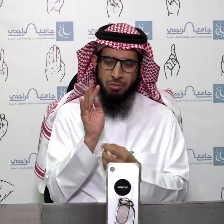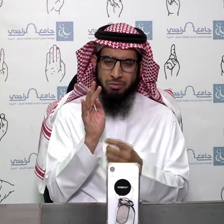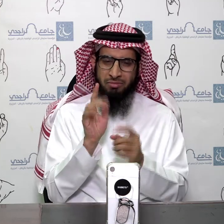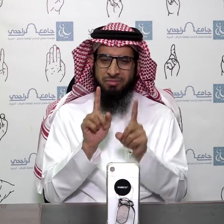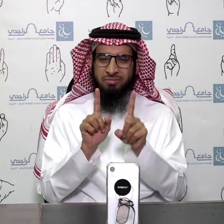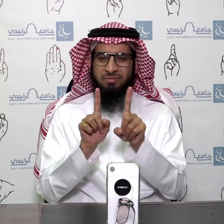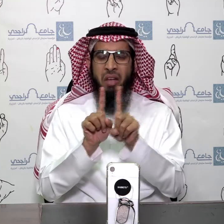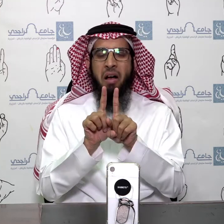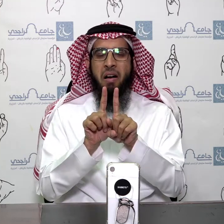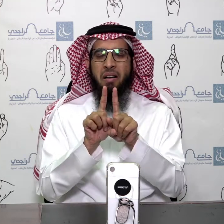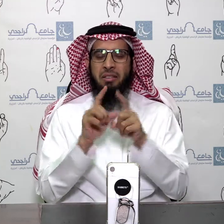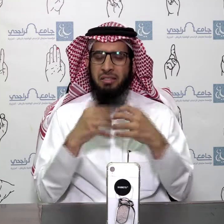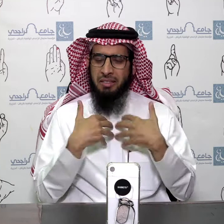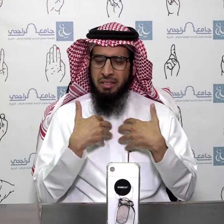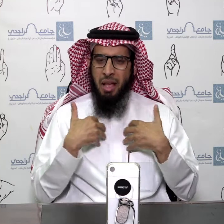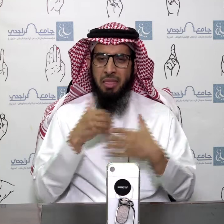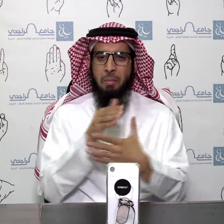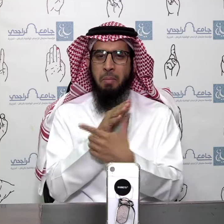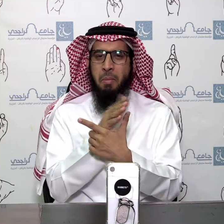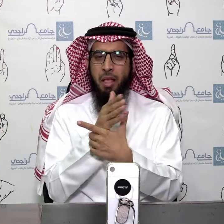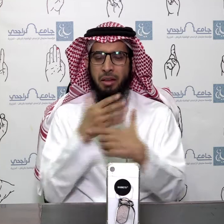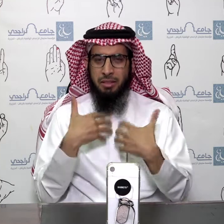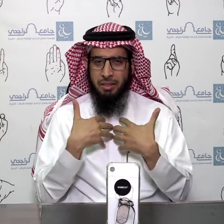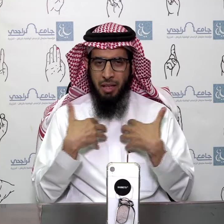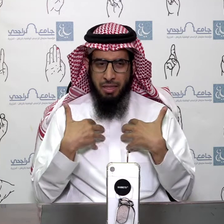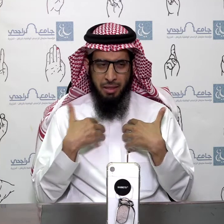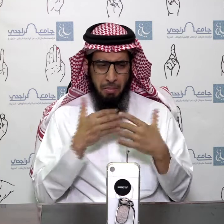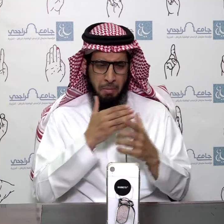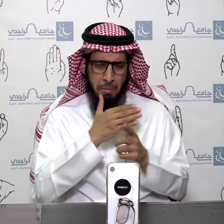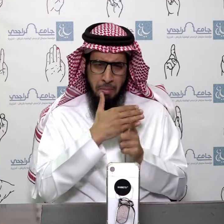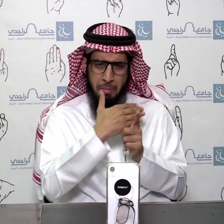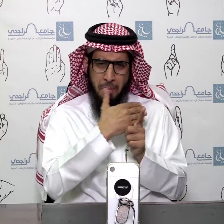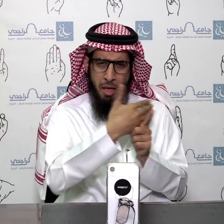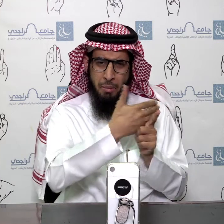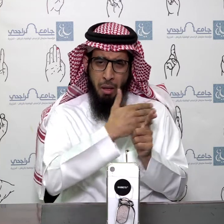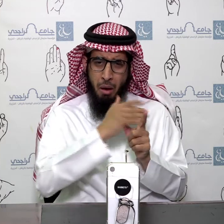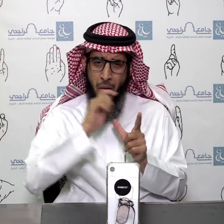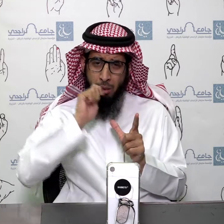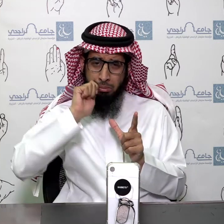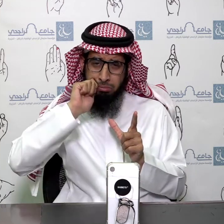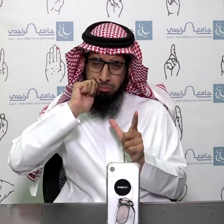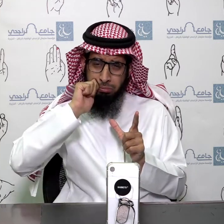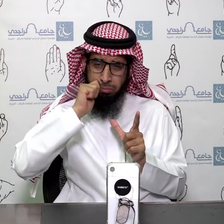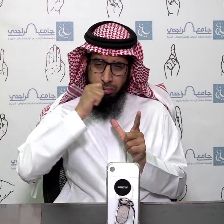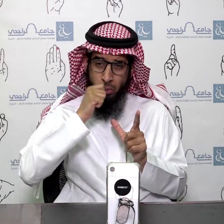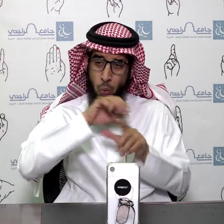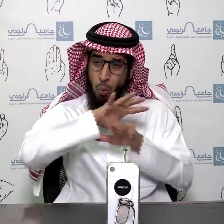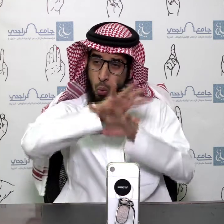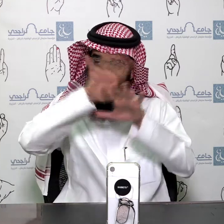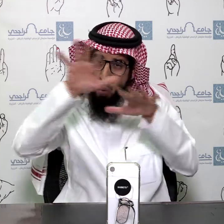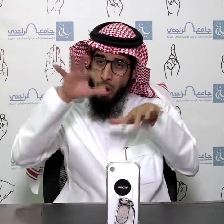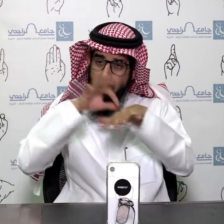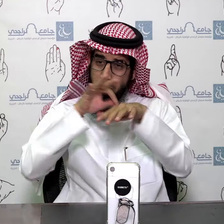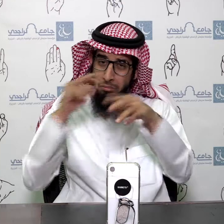والريبة. بينك وبينها من الخصوصيات ما لا يكون بينك وبين